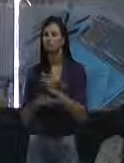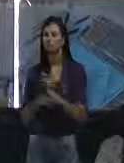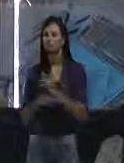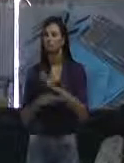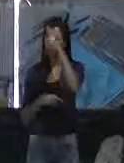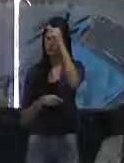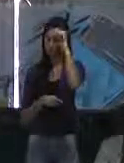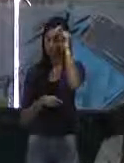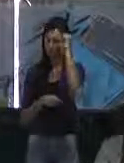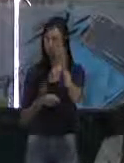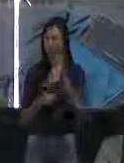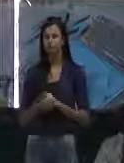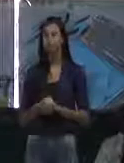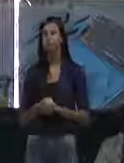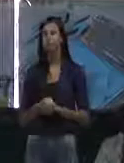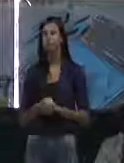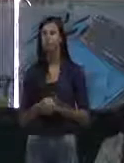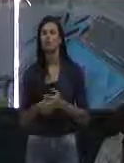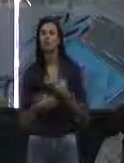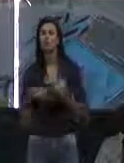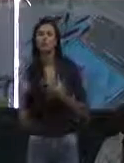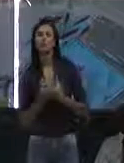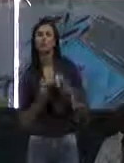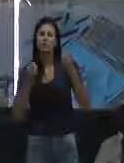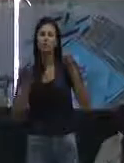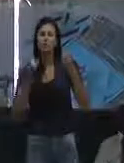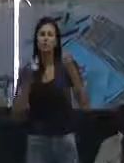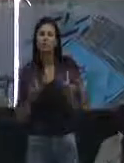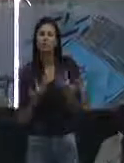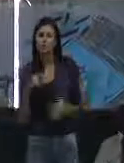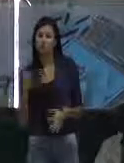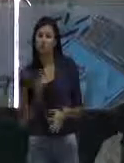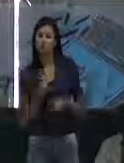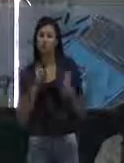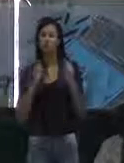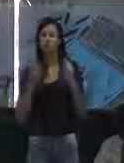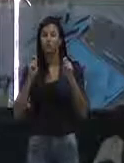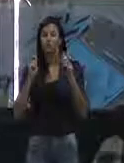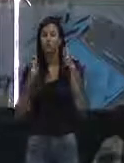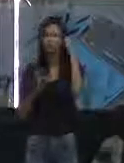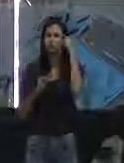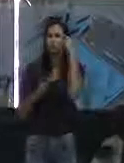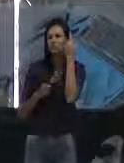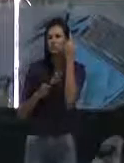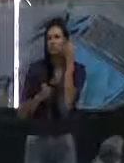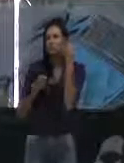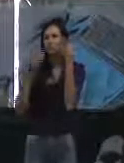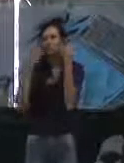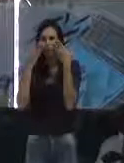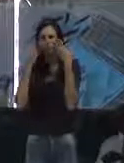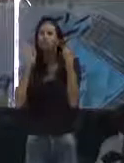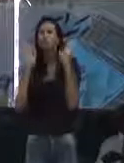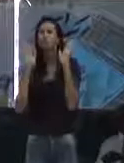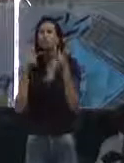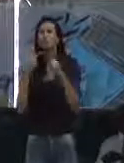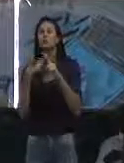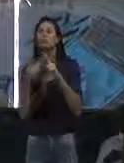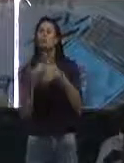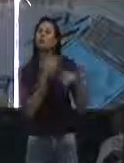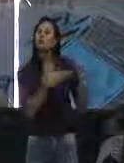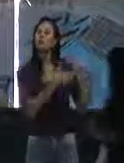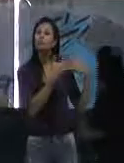Trago à baila isso para que a gente possa ampliar o raciocínio e a visão. Porque o